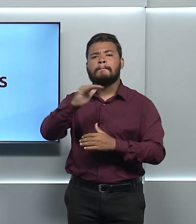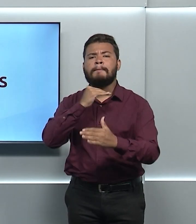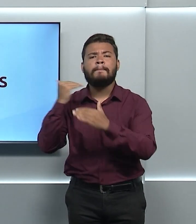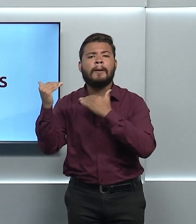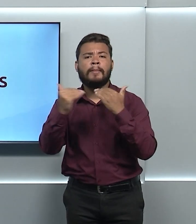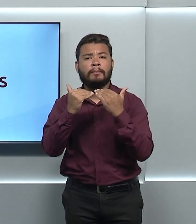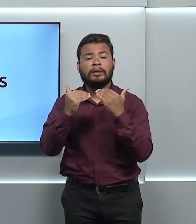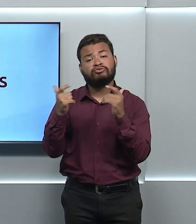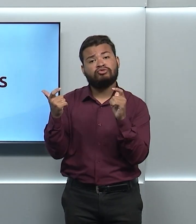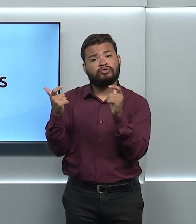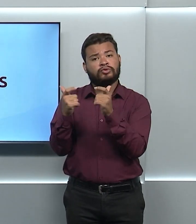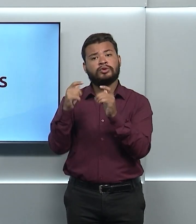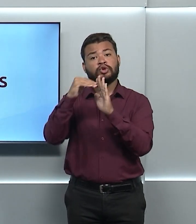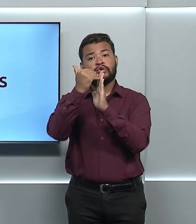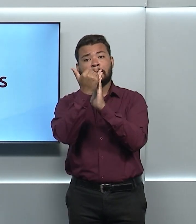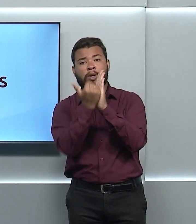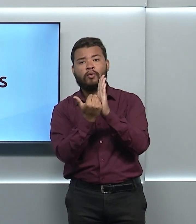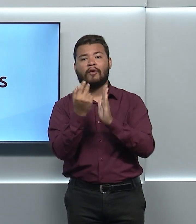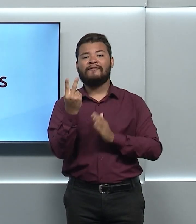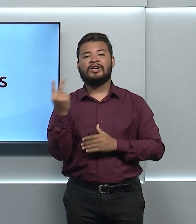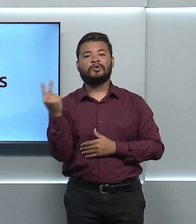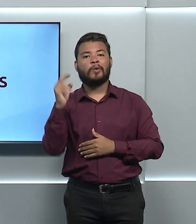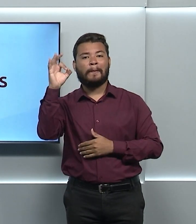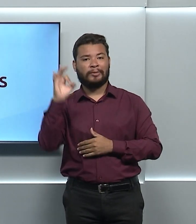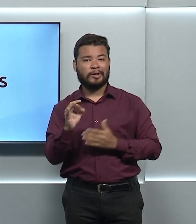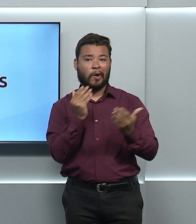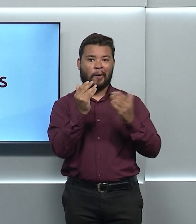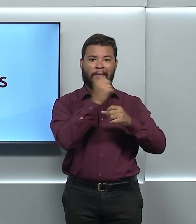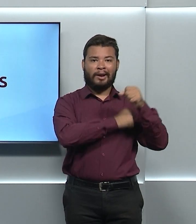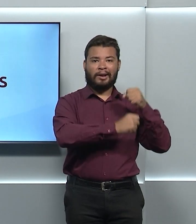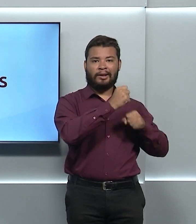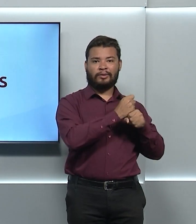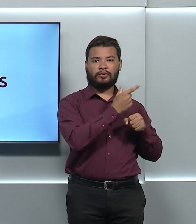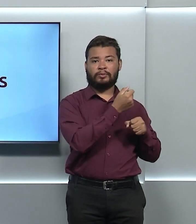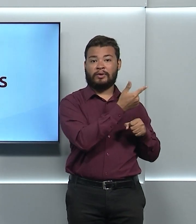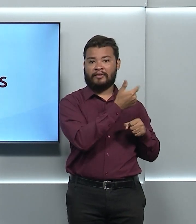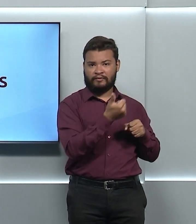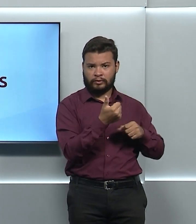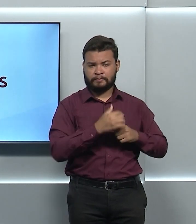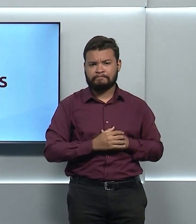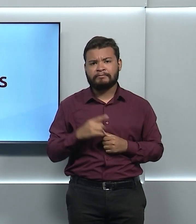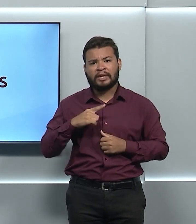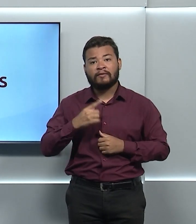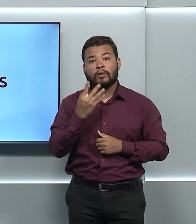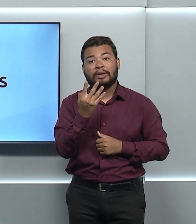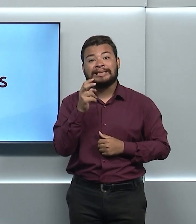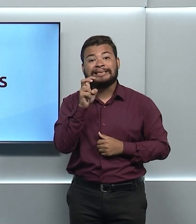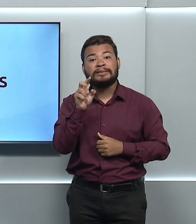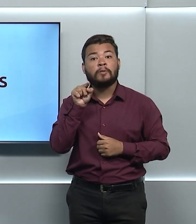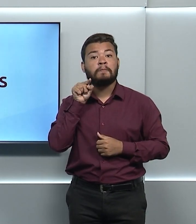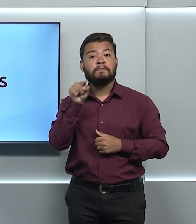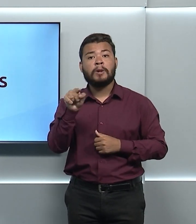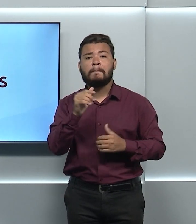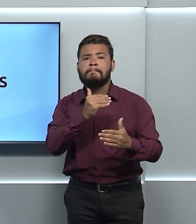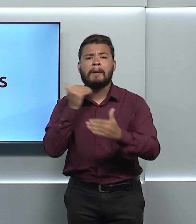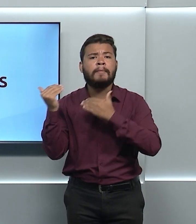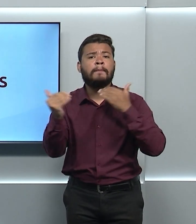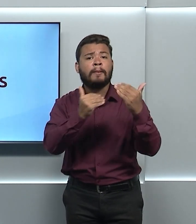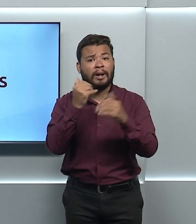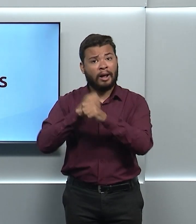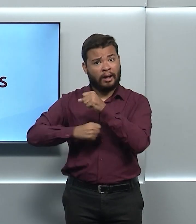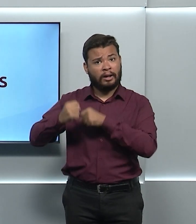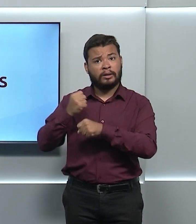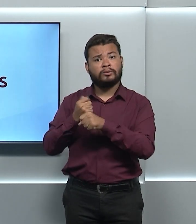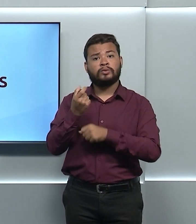22% em comparação com 2021. Foram mais de 45 mil óbitos registrados em 2022,